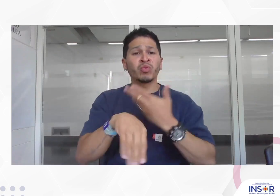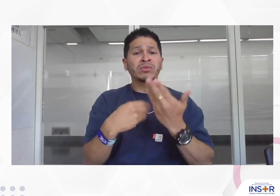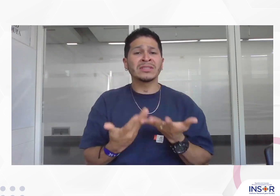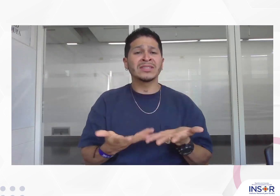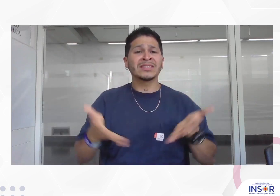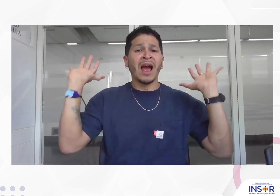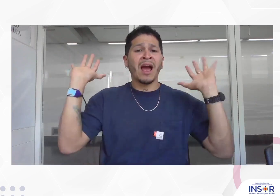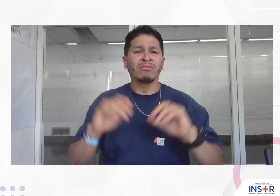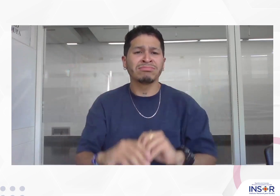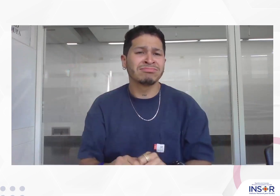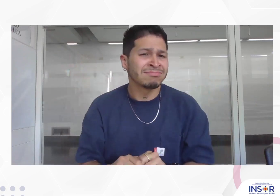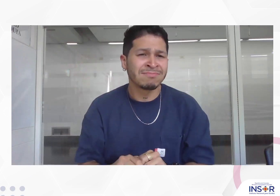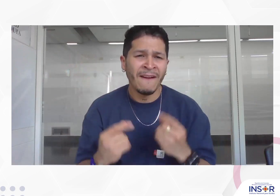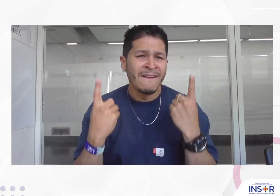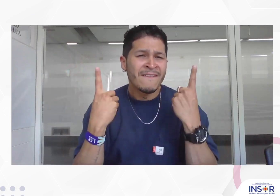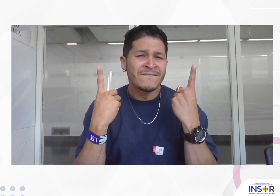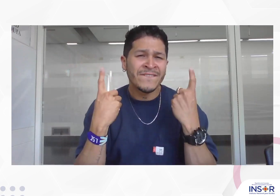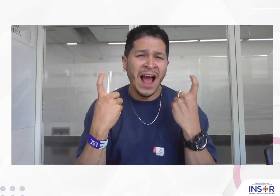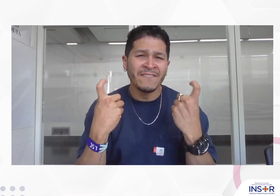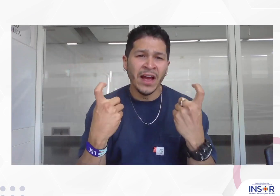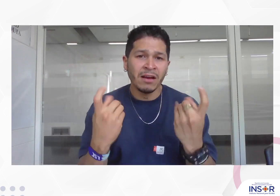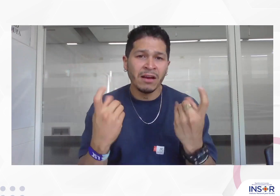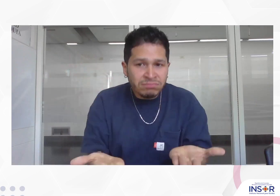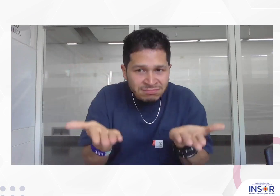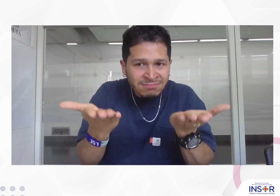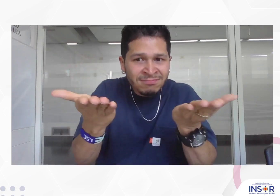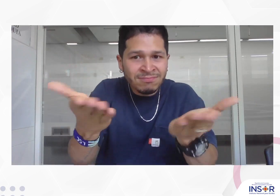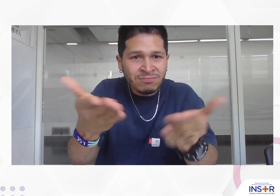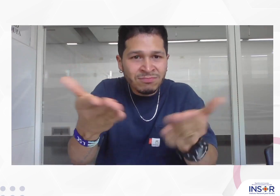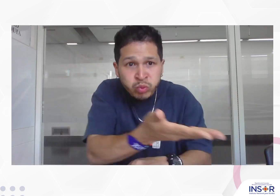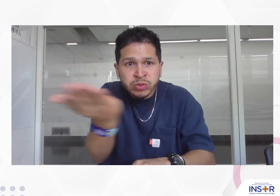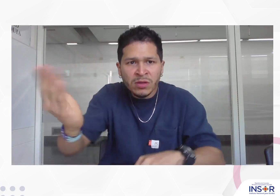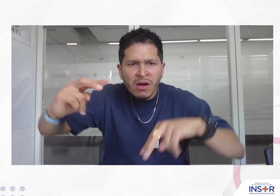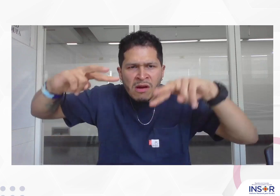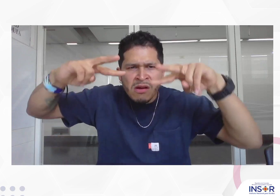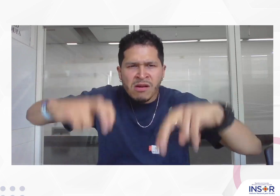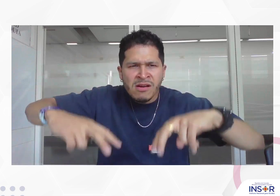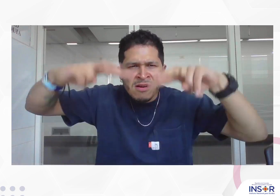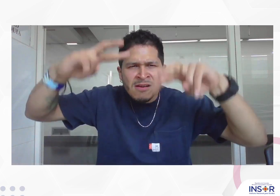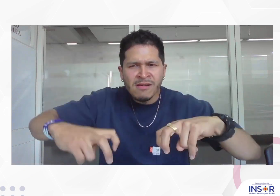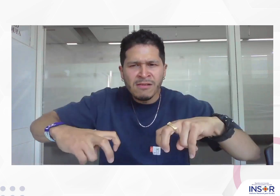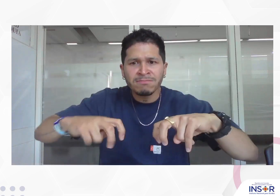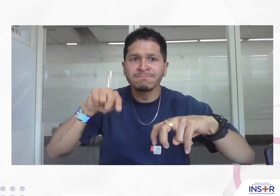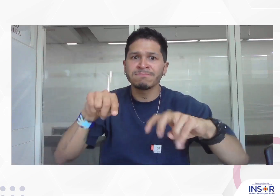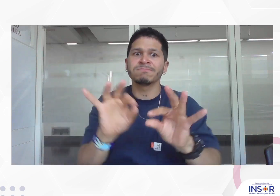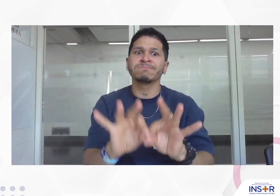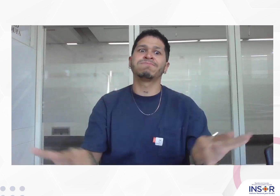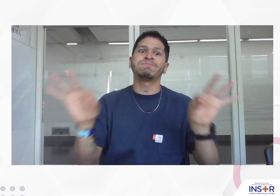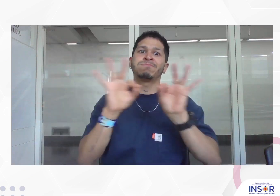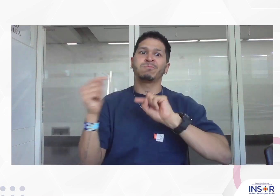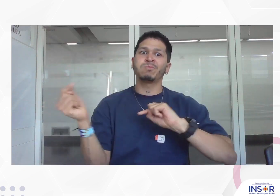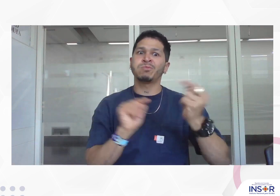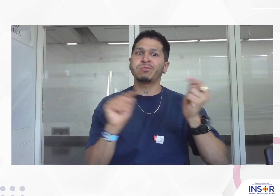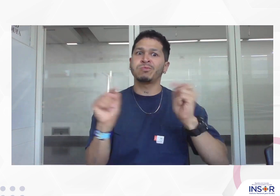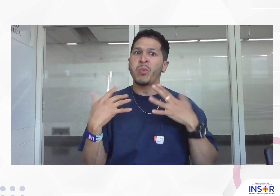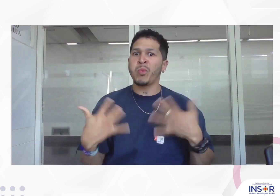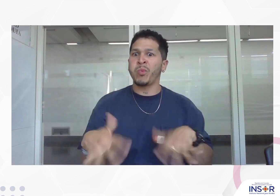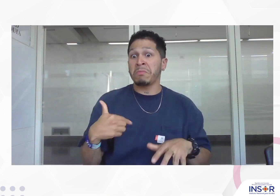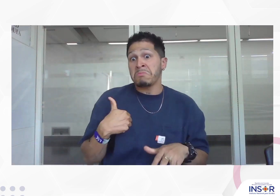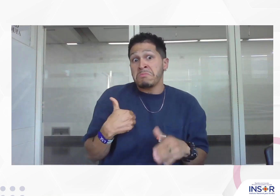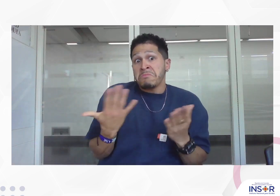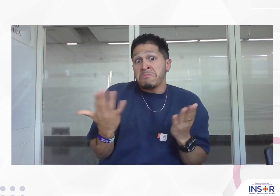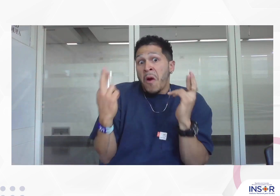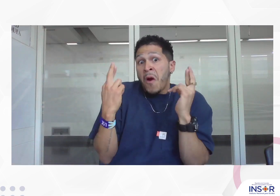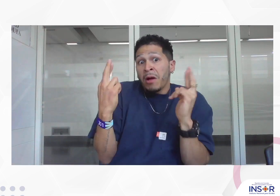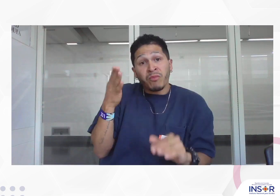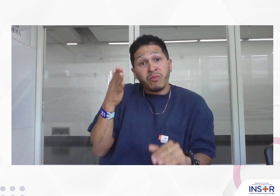investigaciones importantes que este concepto, o sea, otras personas sordas han trabajado diferentes investigaciones y que al igual que la mía,